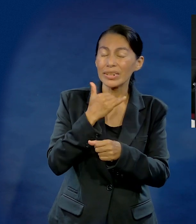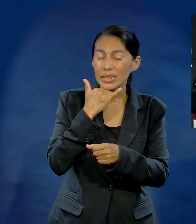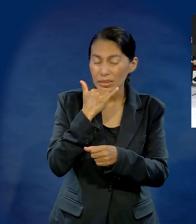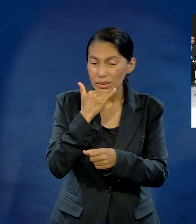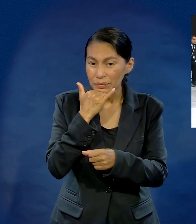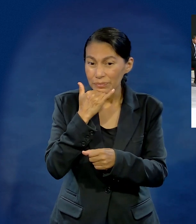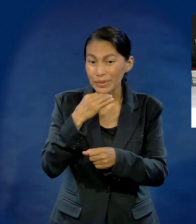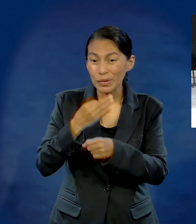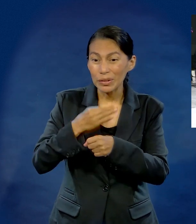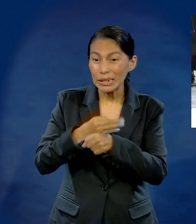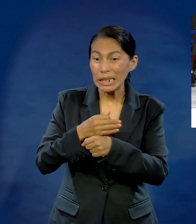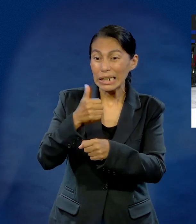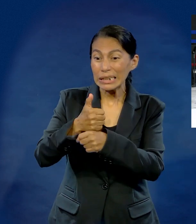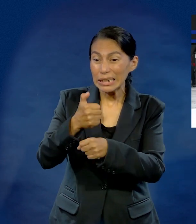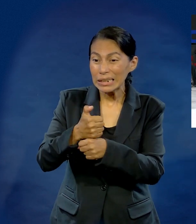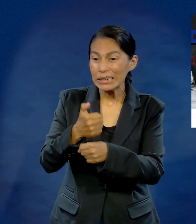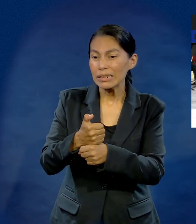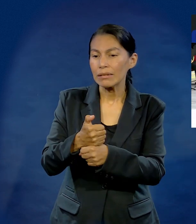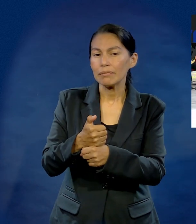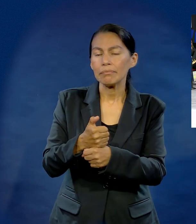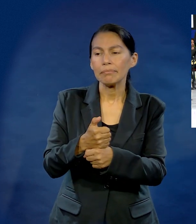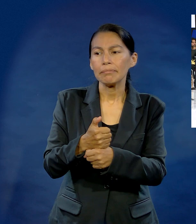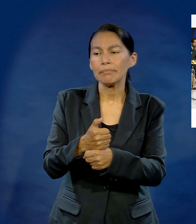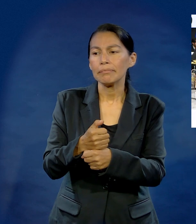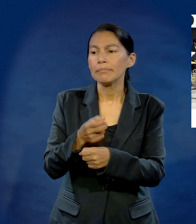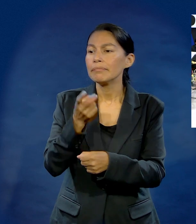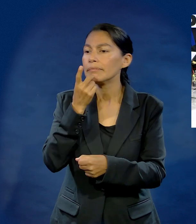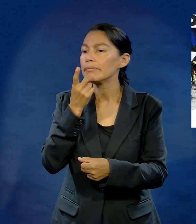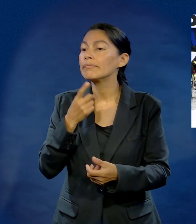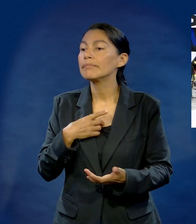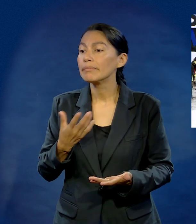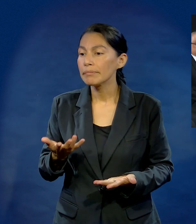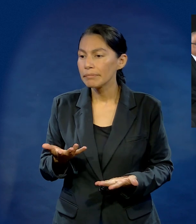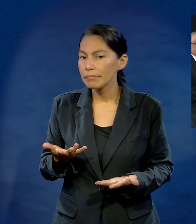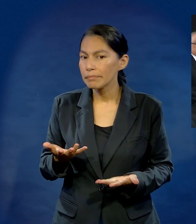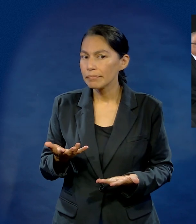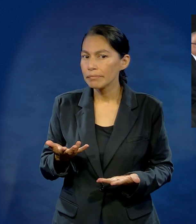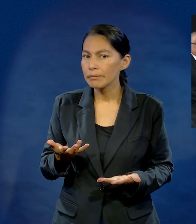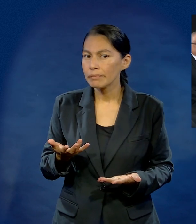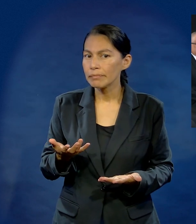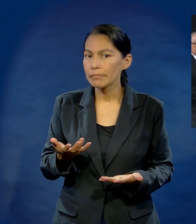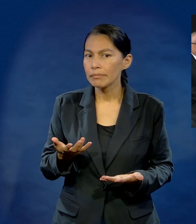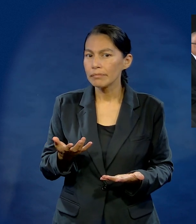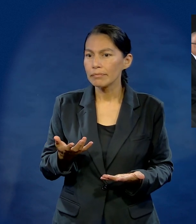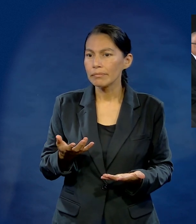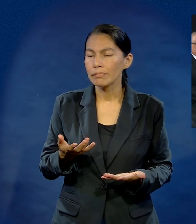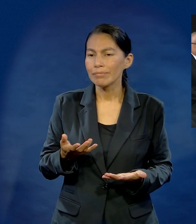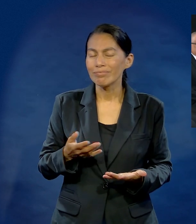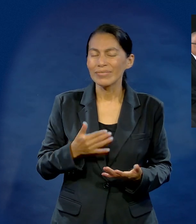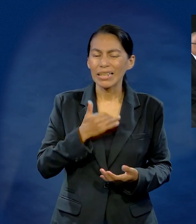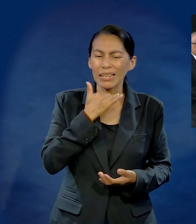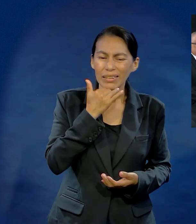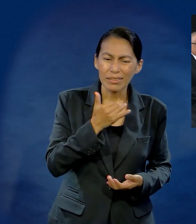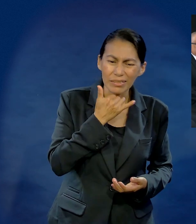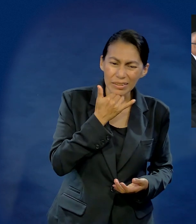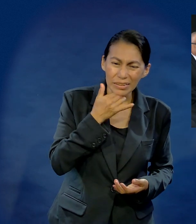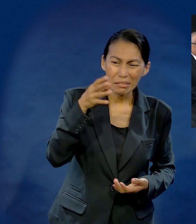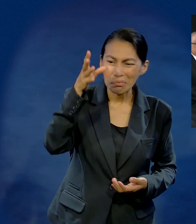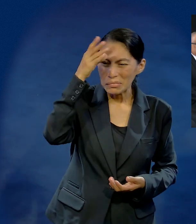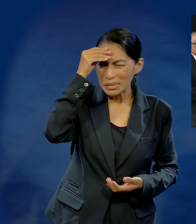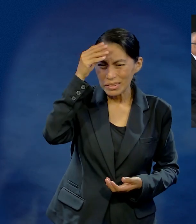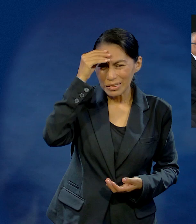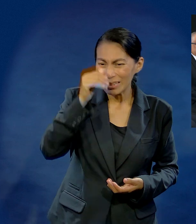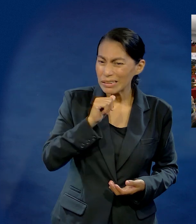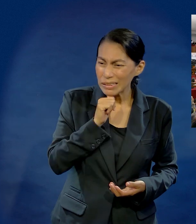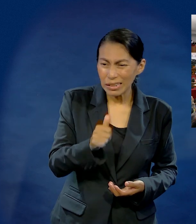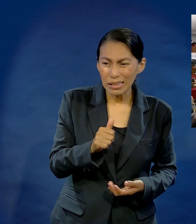Solo Dios puede ayudarme, pero le voy a decir una cosa. Se lo voy a decir así, y esto ni mi hijo lo sabe. Mi hijo piensa que me voy a divorciar